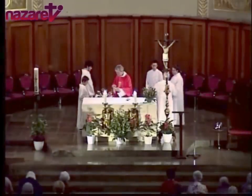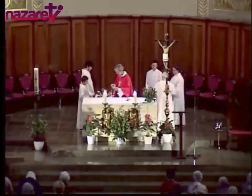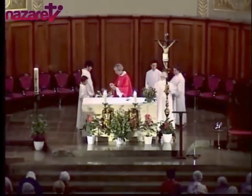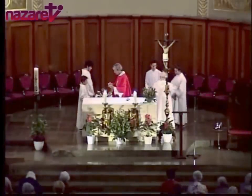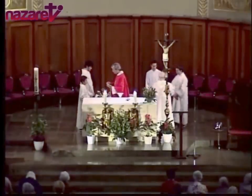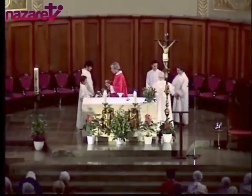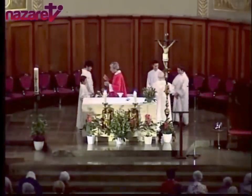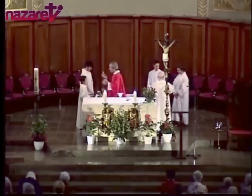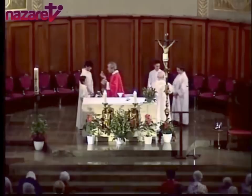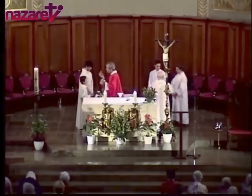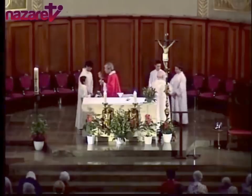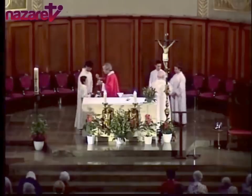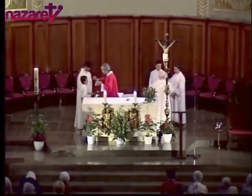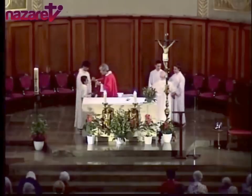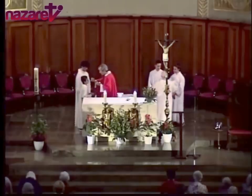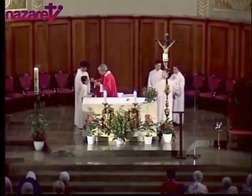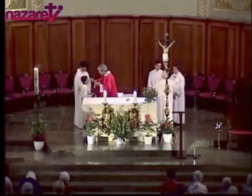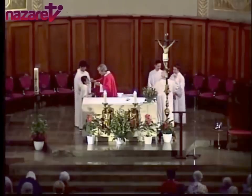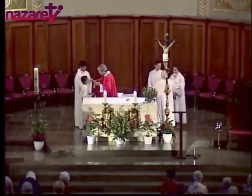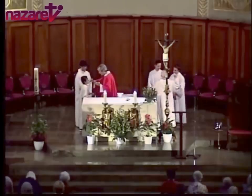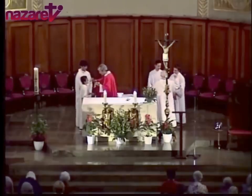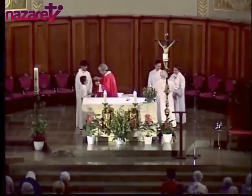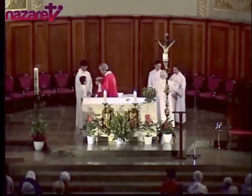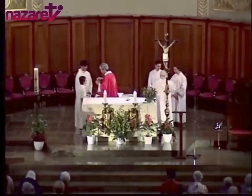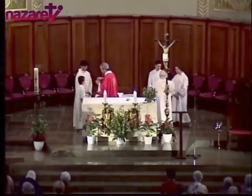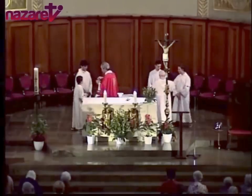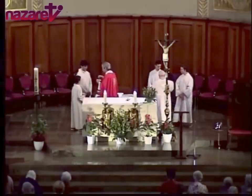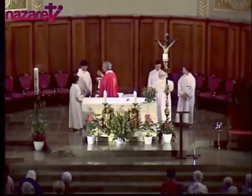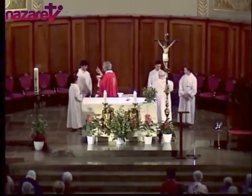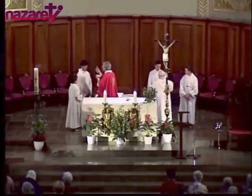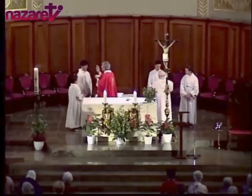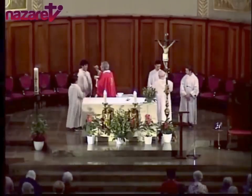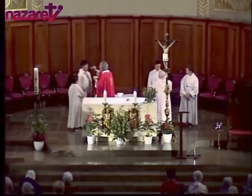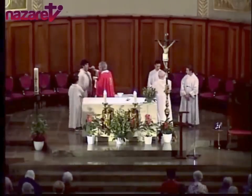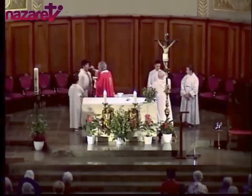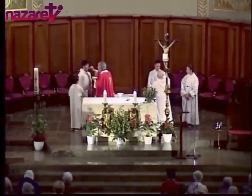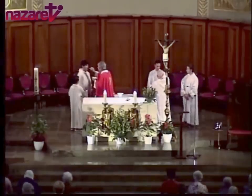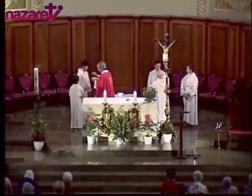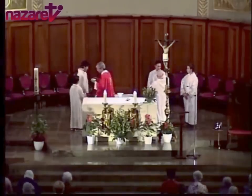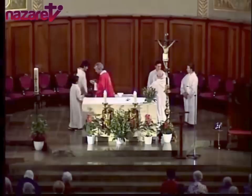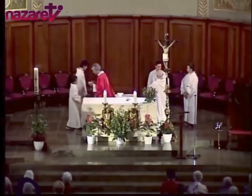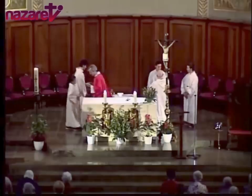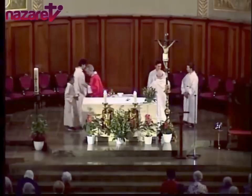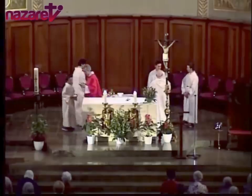Santo, manda tu luz desde el cielo,